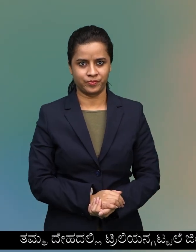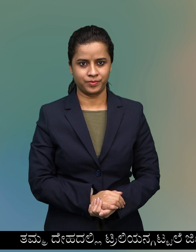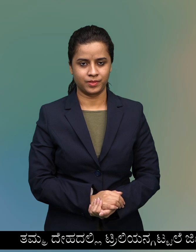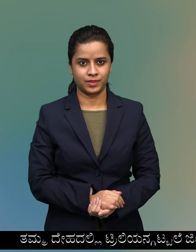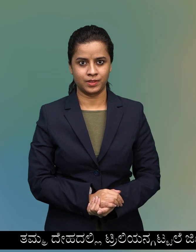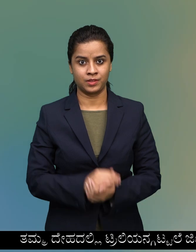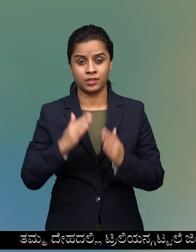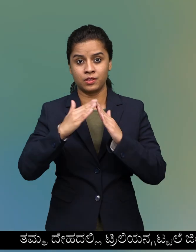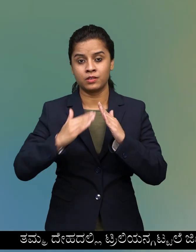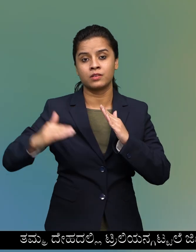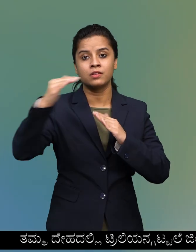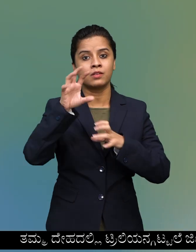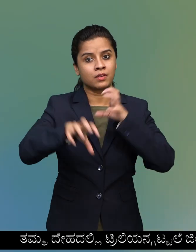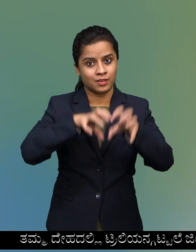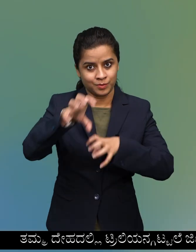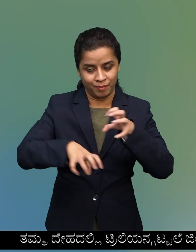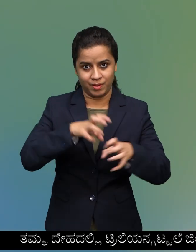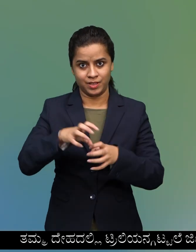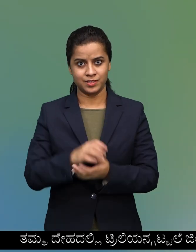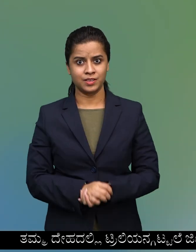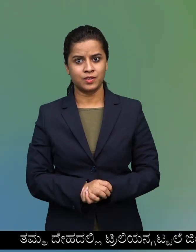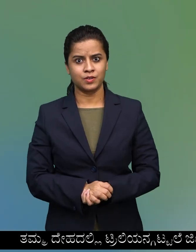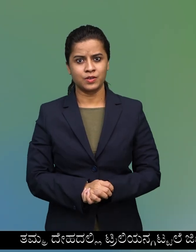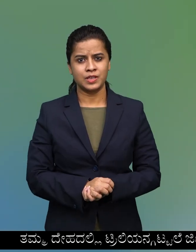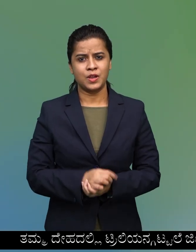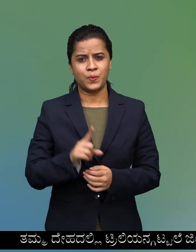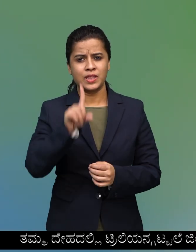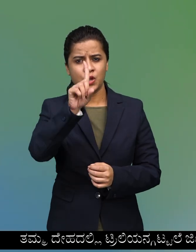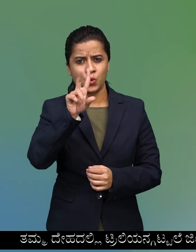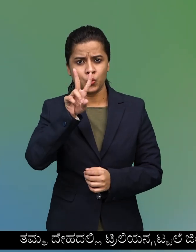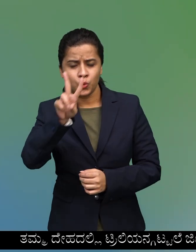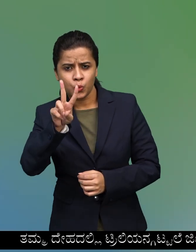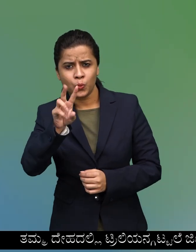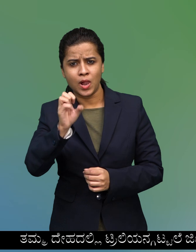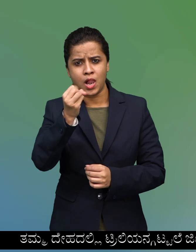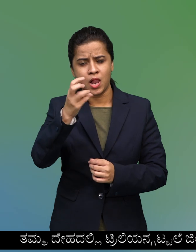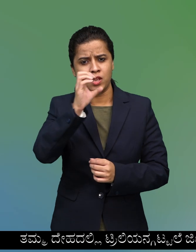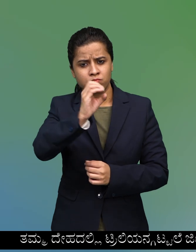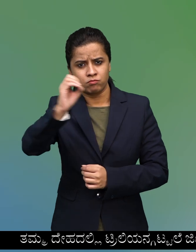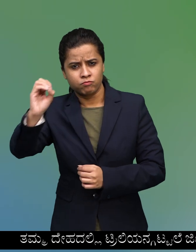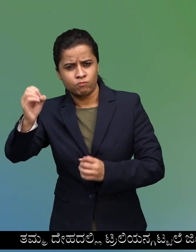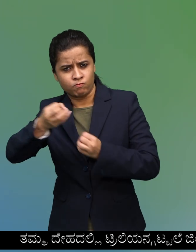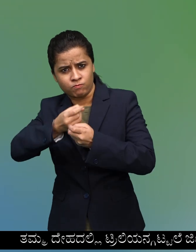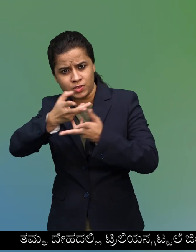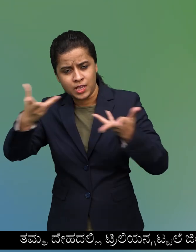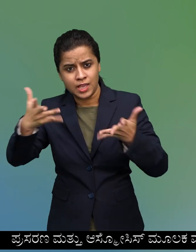ತಮ್ಮ ದೇಹದಲ್ಲಿ ಟ್ರಿಲಿಯನ್ಟ್ಲೆಟ್ ಜೀವಕೋಶಗಳನ್ನು ಹೊಂದಿರುವ ಉನ್ನತ ಪ್ರಾಣಿಗಳಲ್ಲಿ ಮತ್ತು